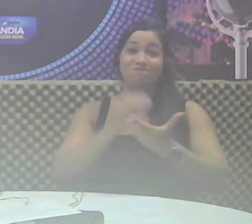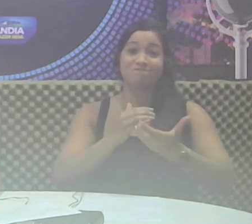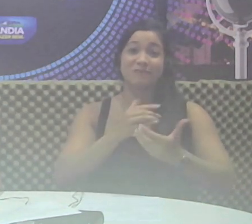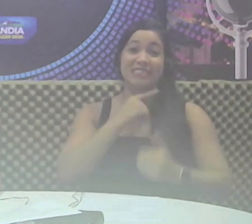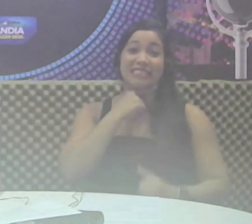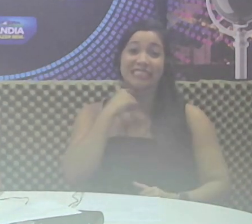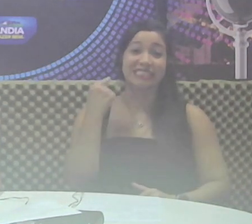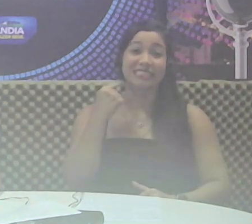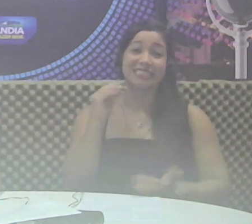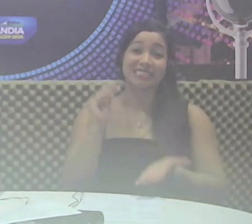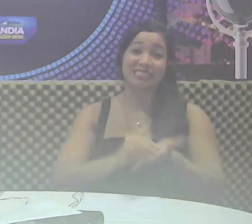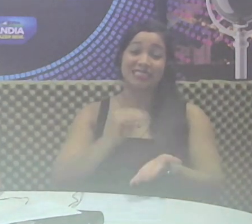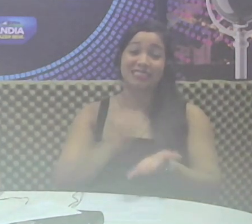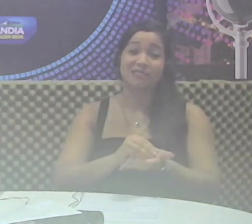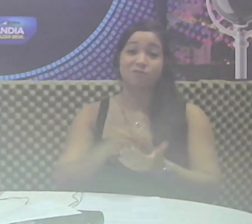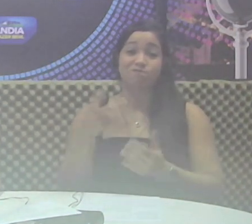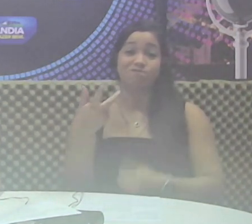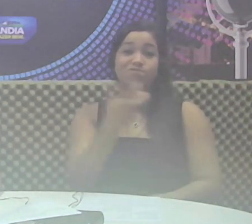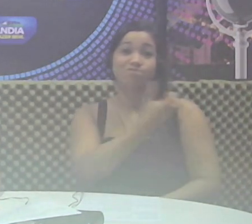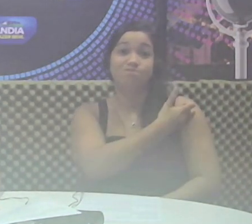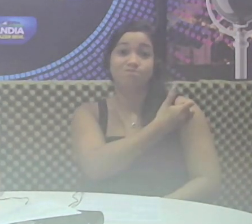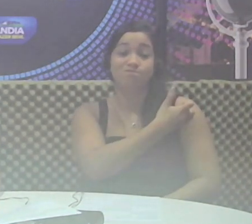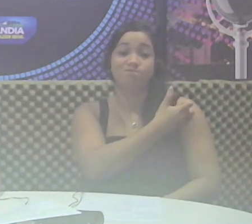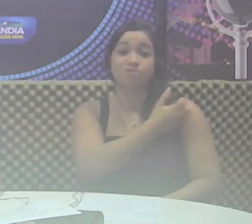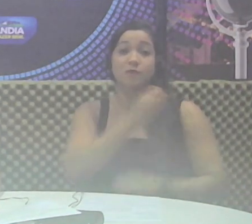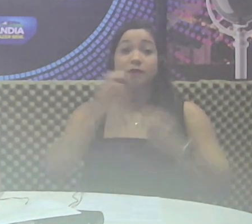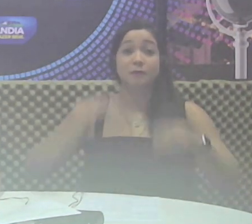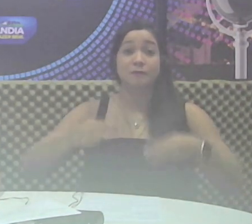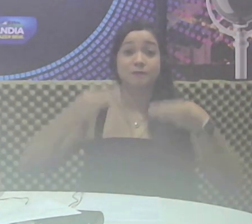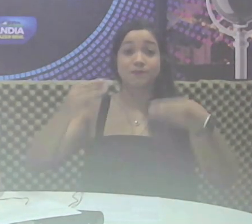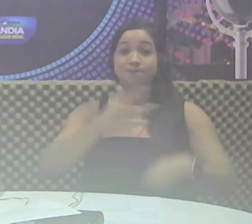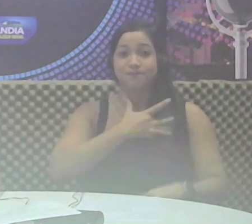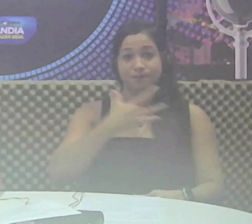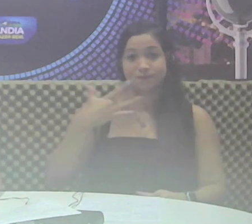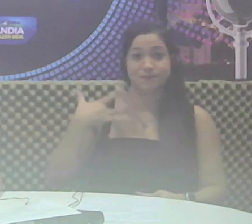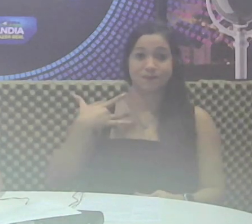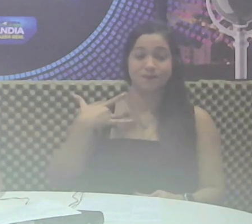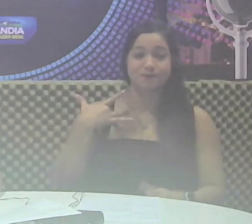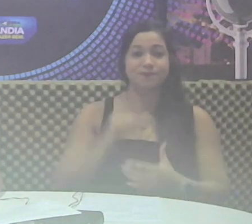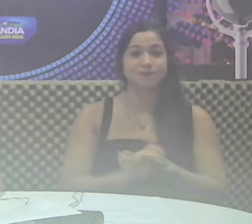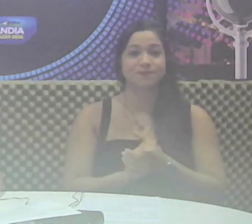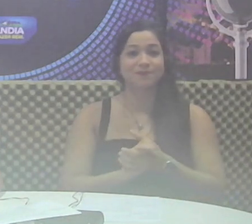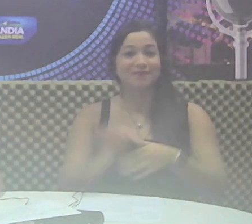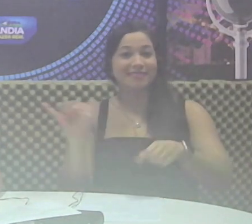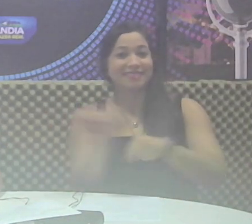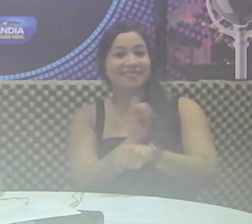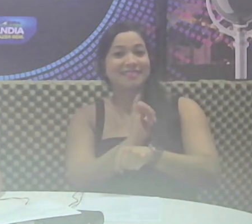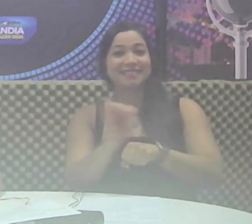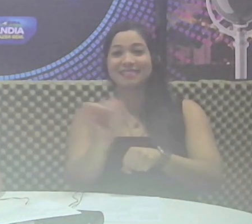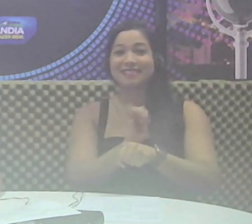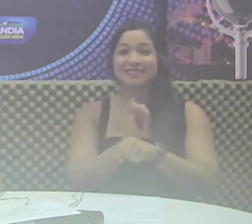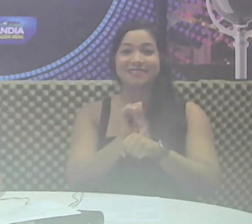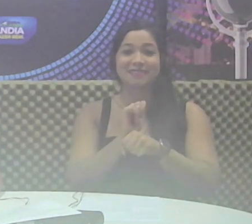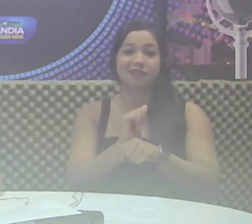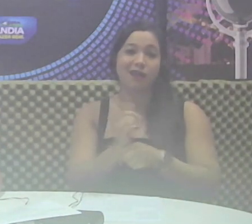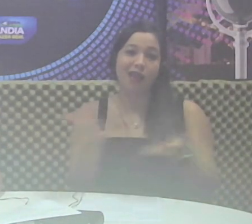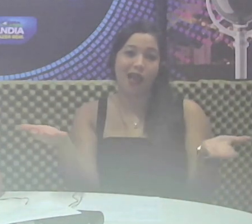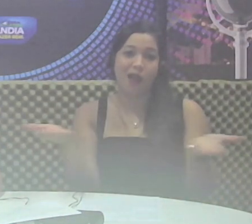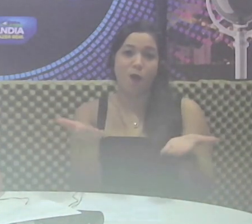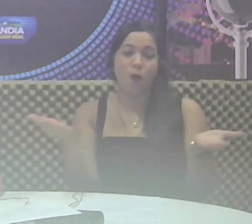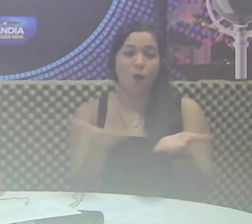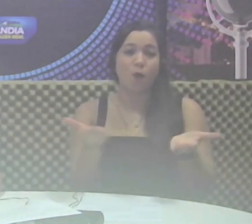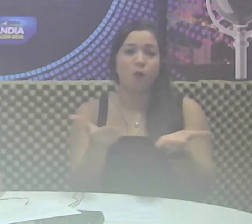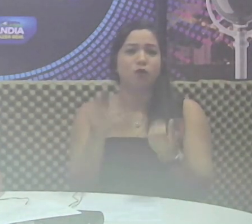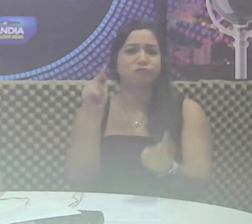de imunizantes contra a dengue enviada pelo Ministério da Saúde. A estratégia adotada, neste primeiro momento,